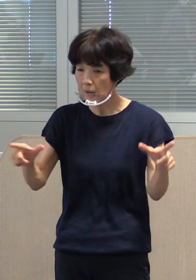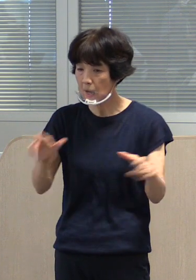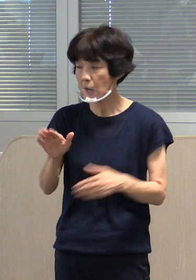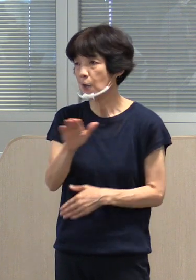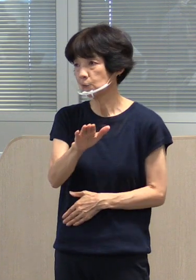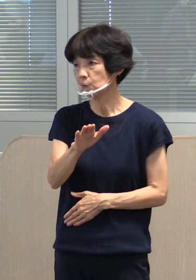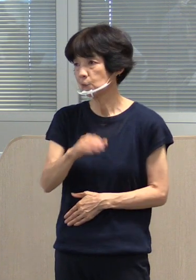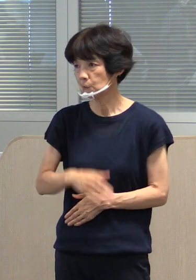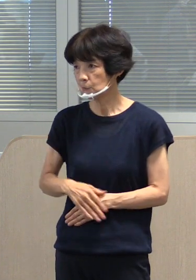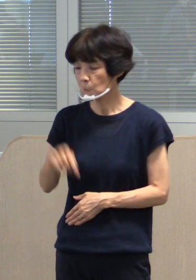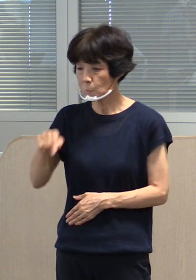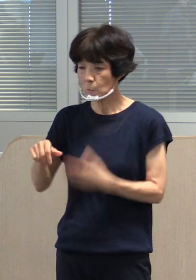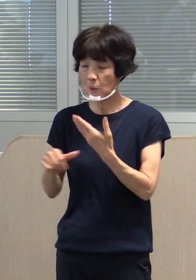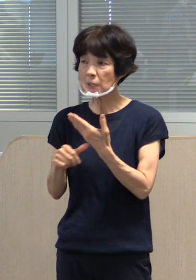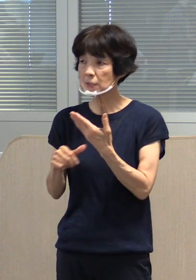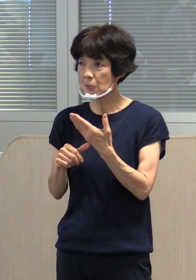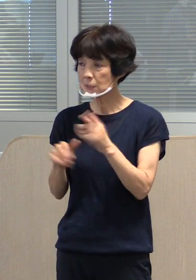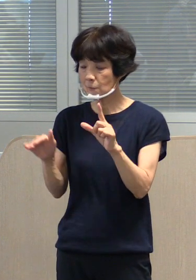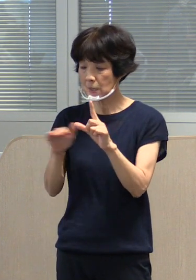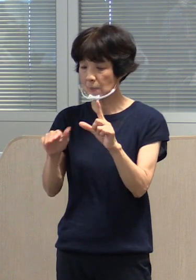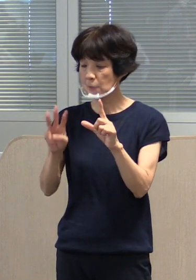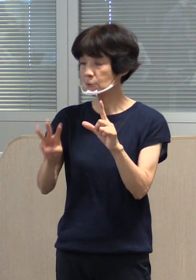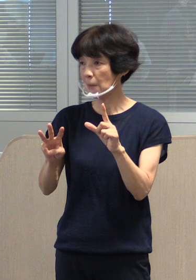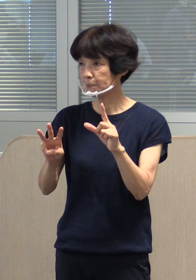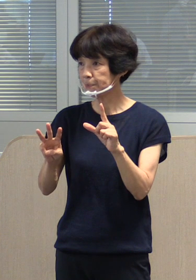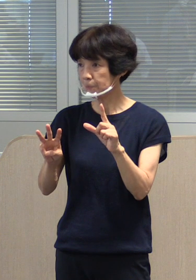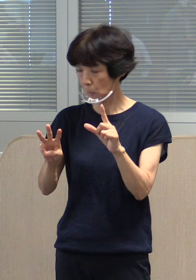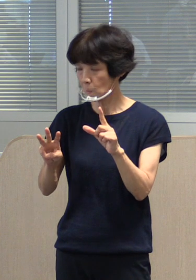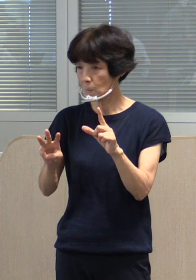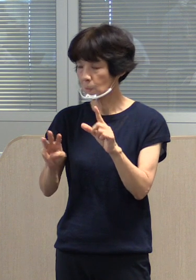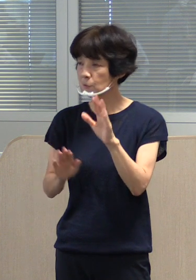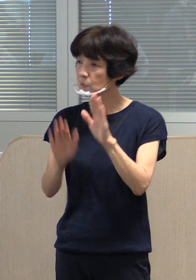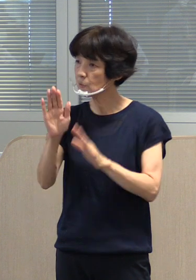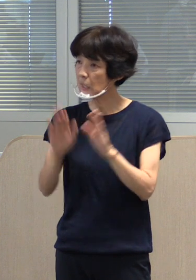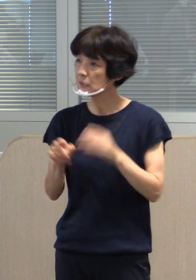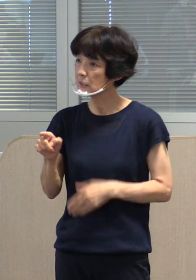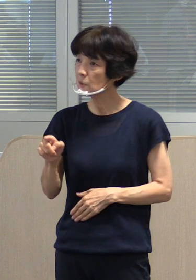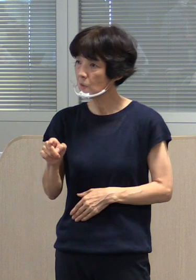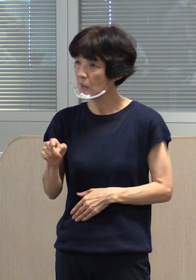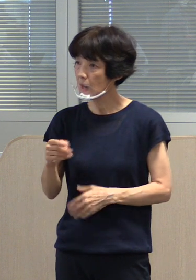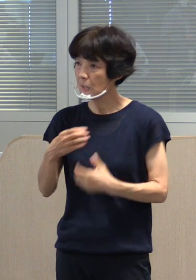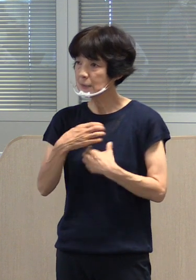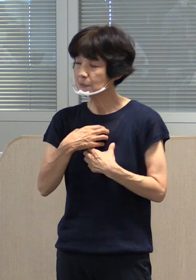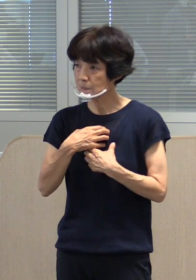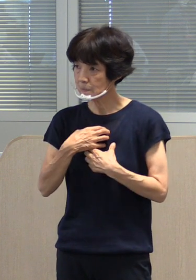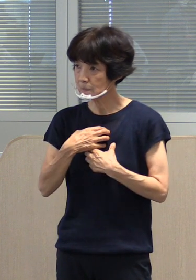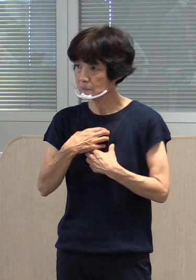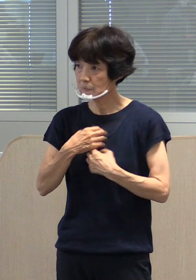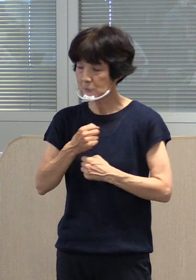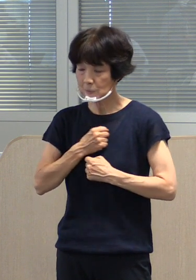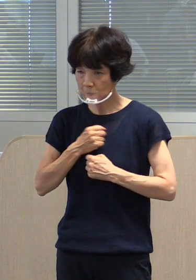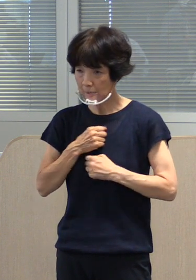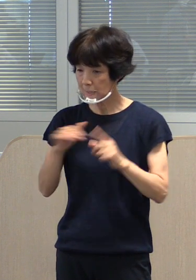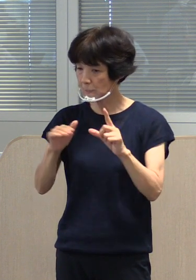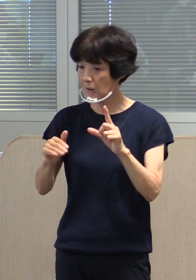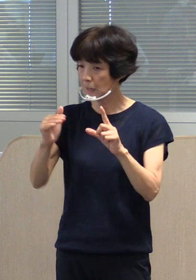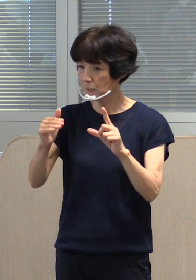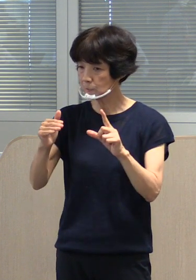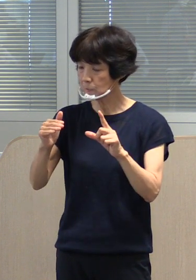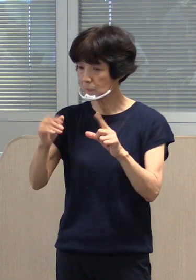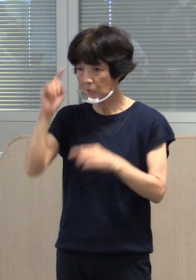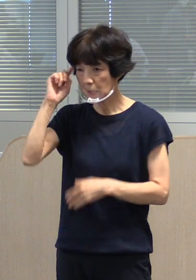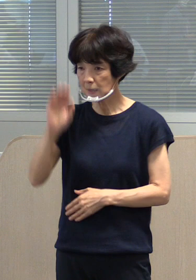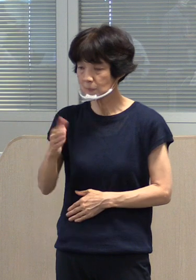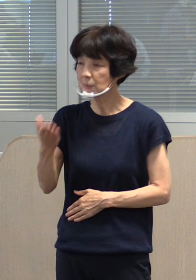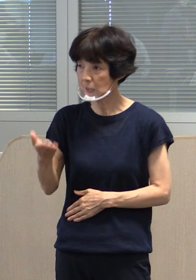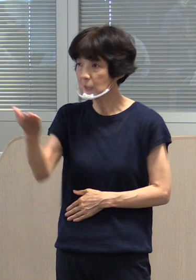こうレベル3にしている県のこの、警戒レベルっていうのをこう上げるというような対応は考えていらっしゃいますか。う ん、これ